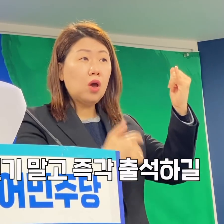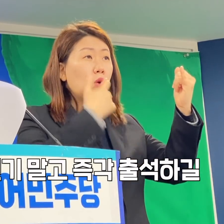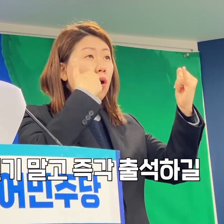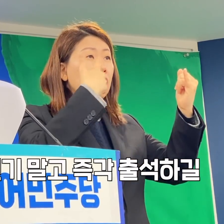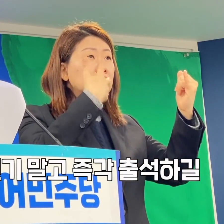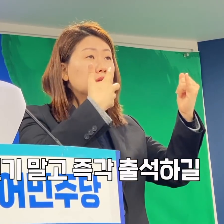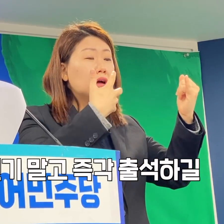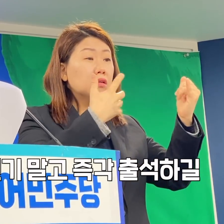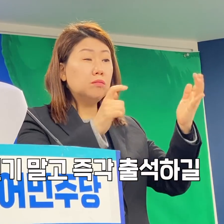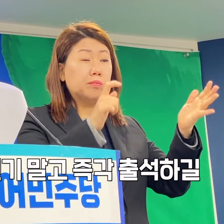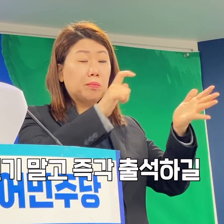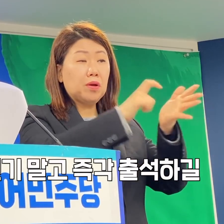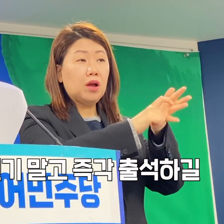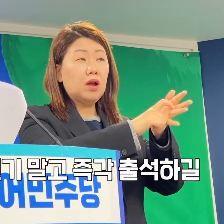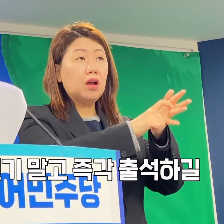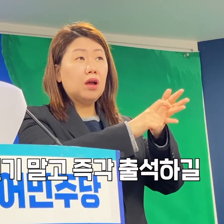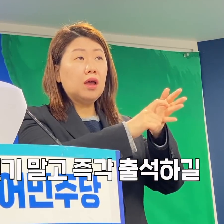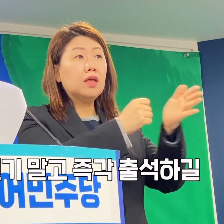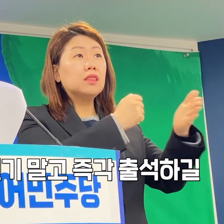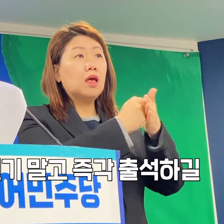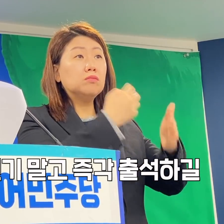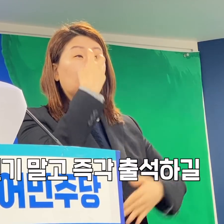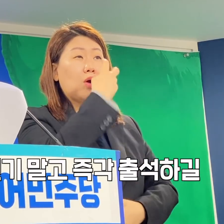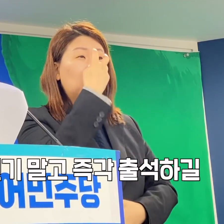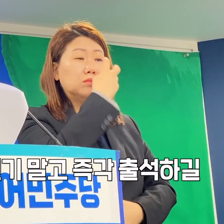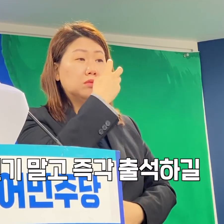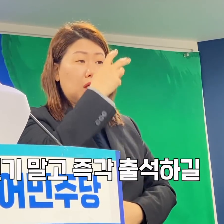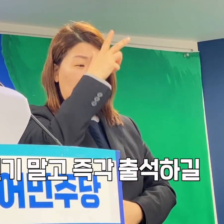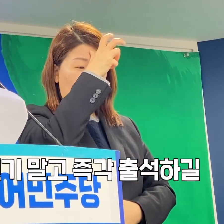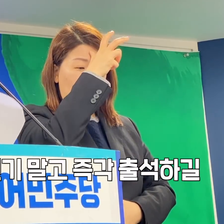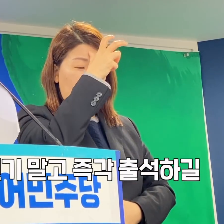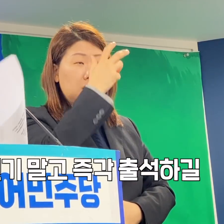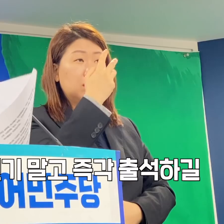명확히 특정된 이상 검찰 소환 조사를 더 이상